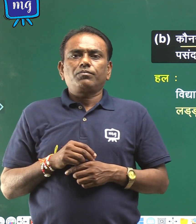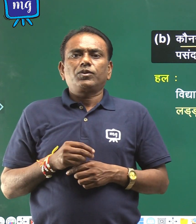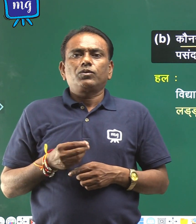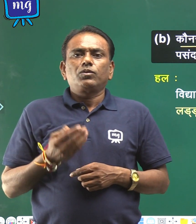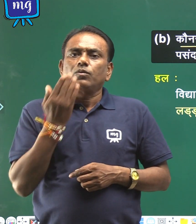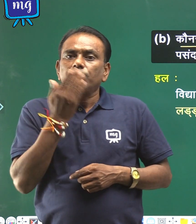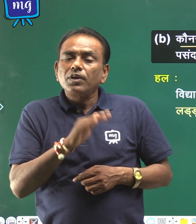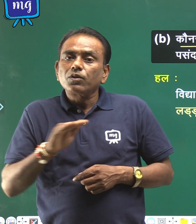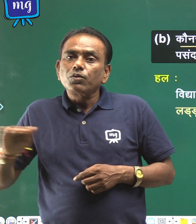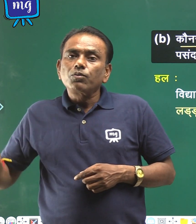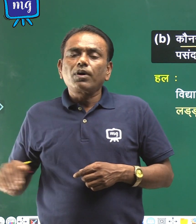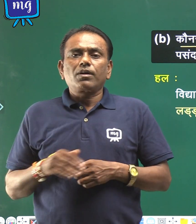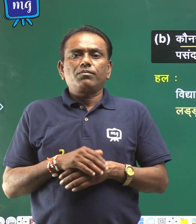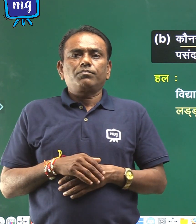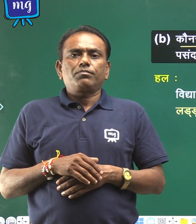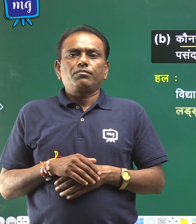विद्यार्थियों द्वारा